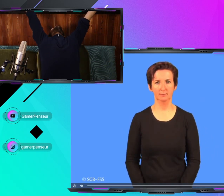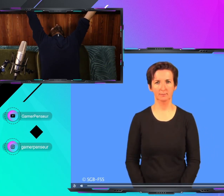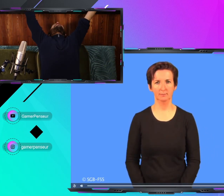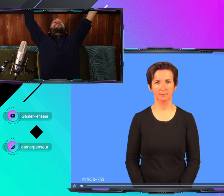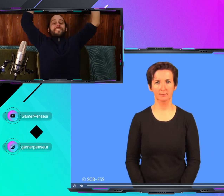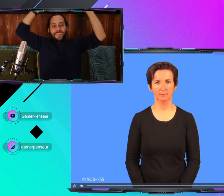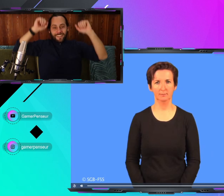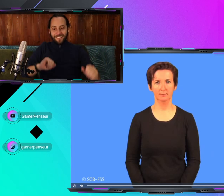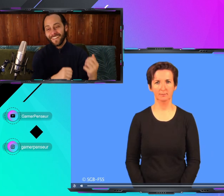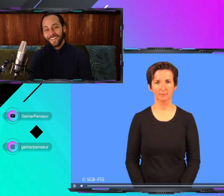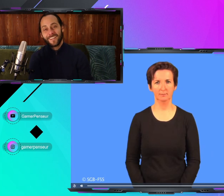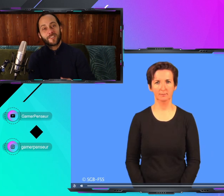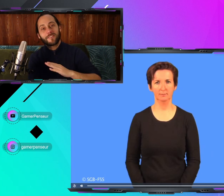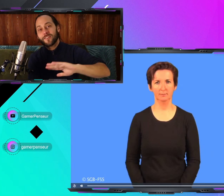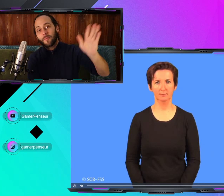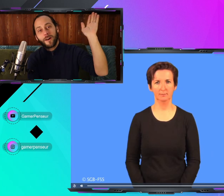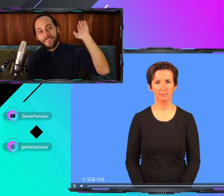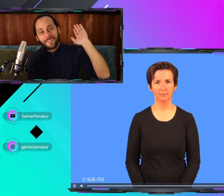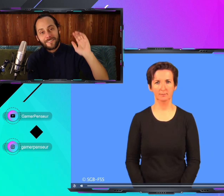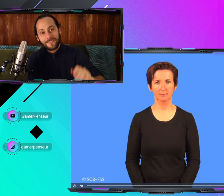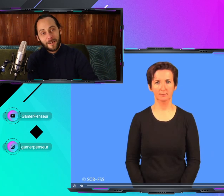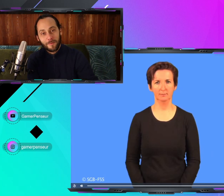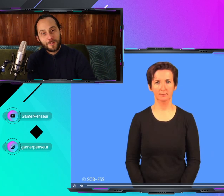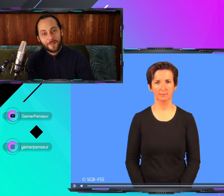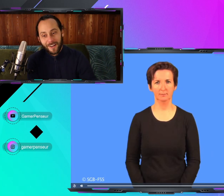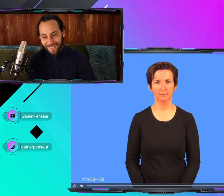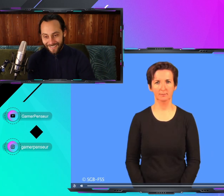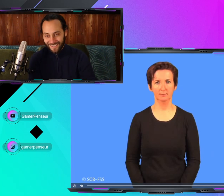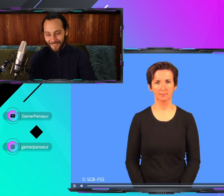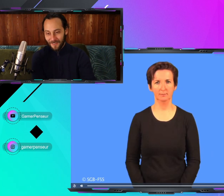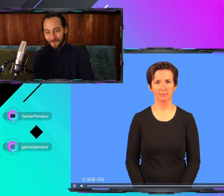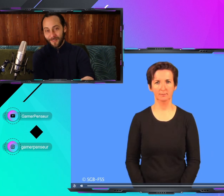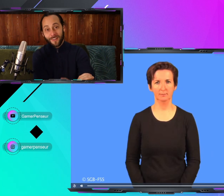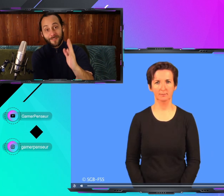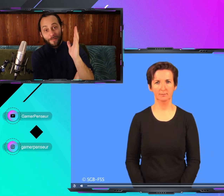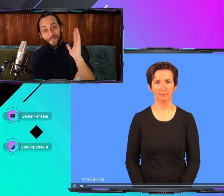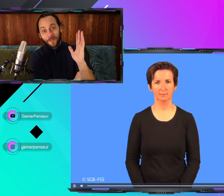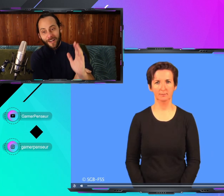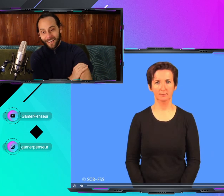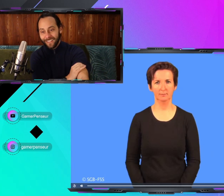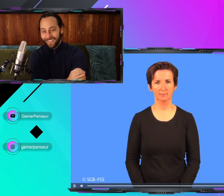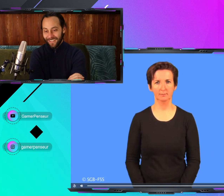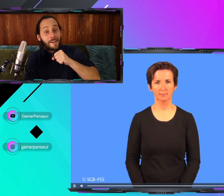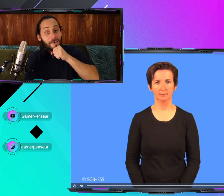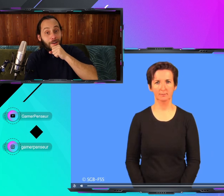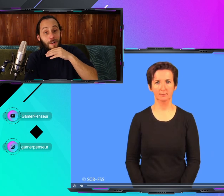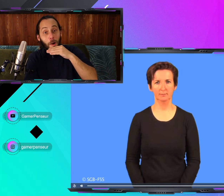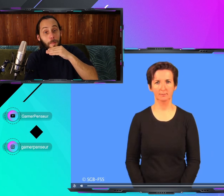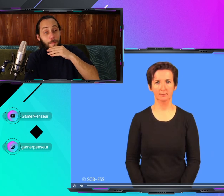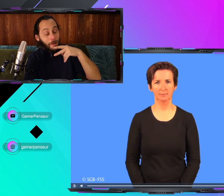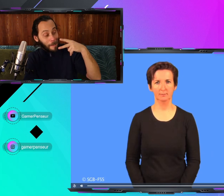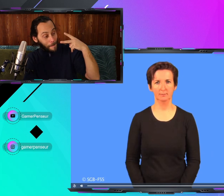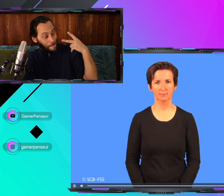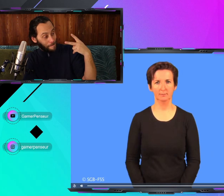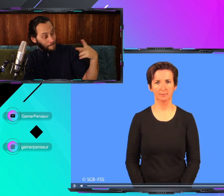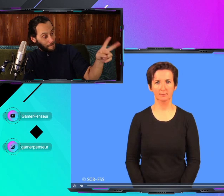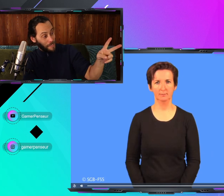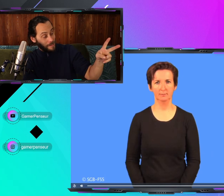Thanks Lord. On peut arrêter le stream pour ce soir. C'est comme ça on reste sur une victoire. Alors